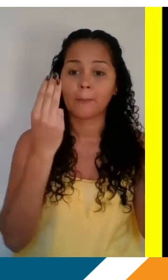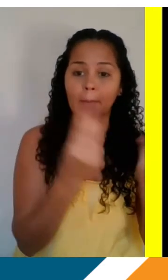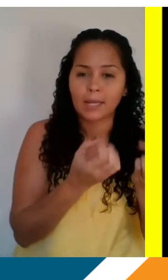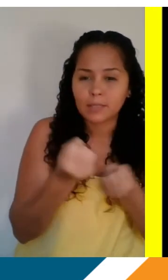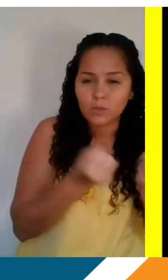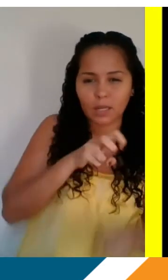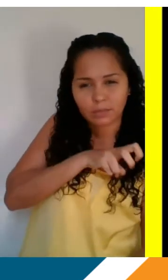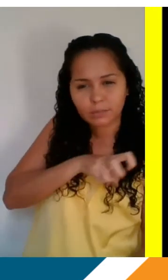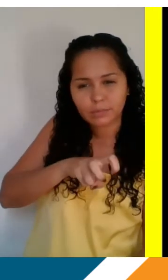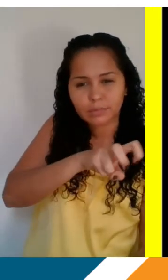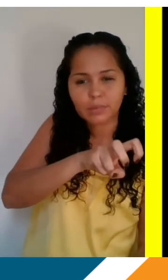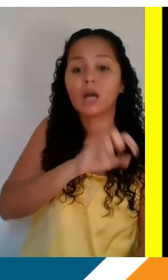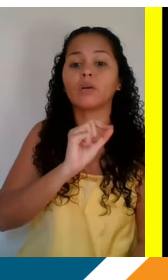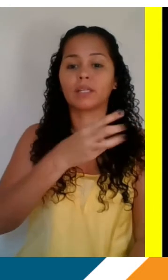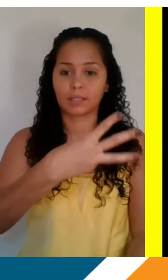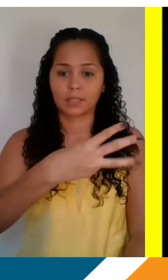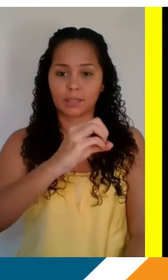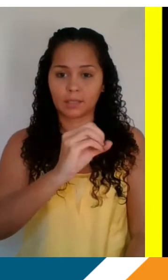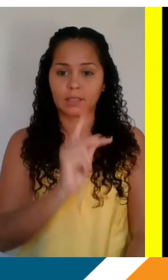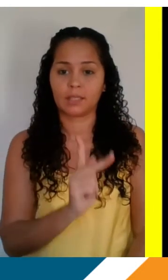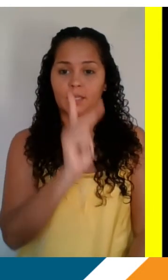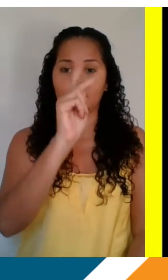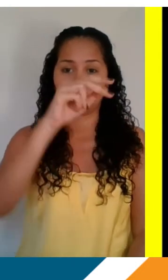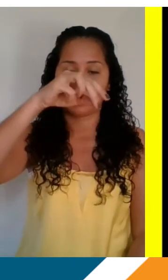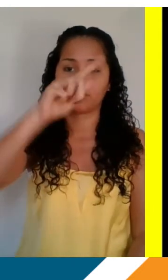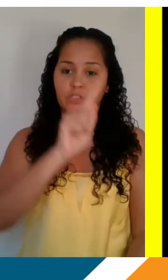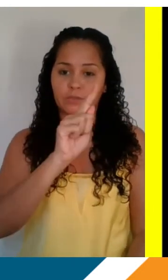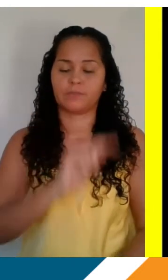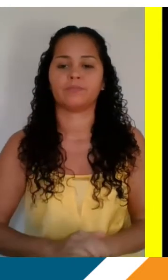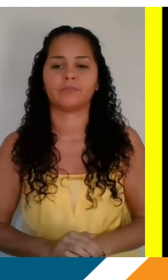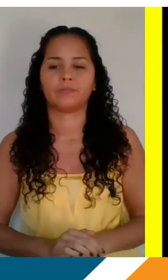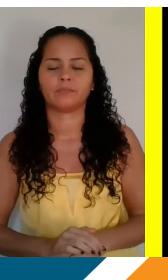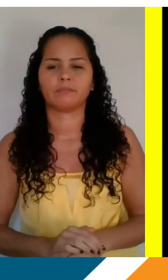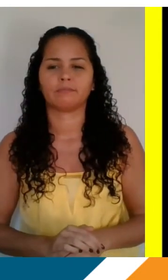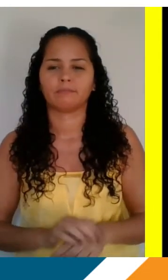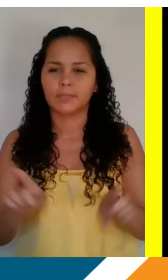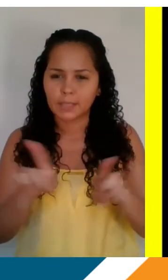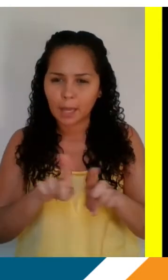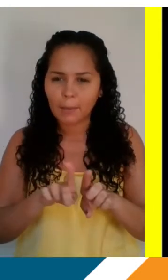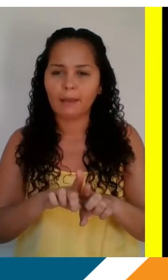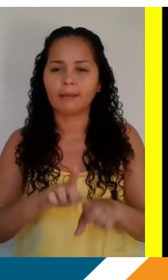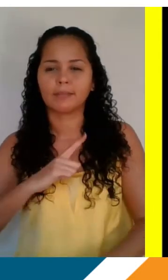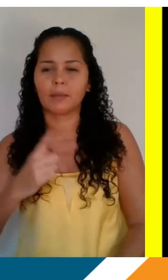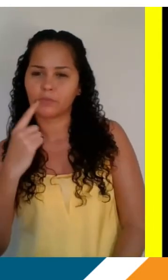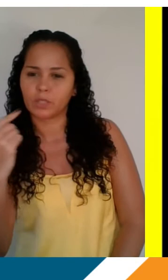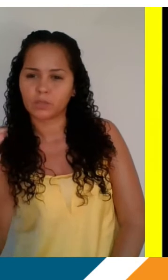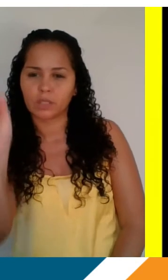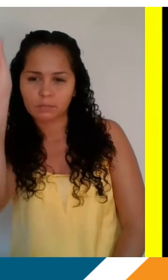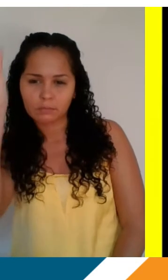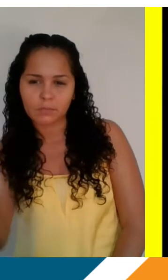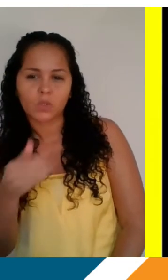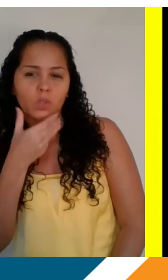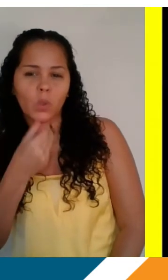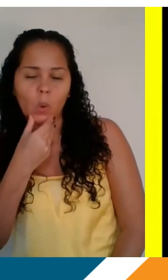carrinho, igual a 30 kg. Temos aí que a velocidade do homem é